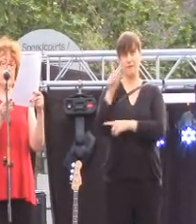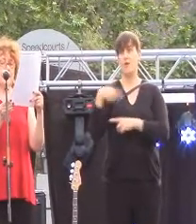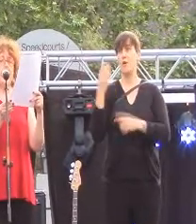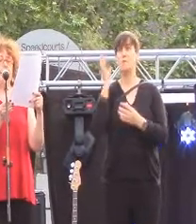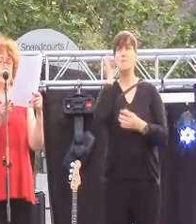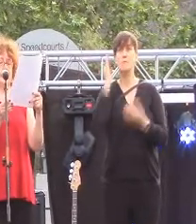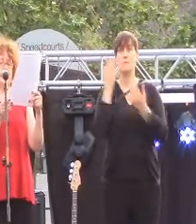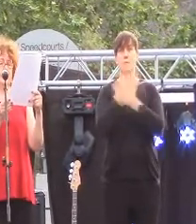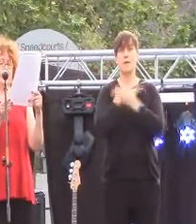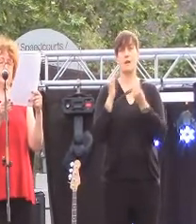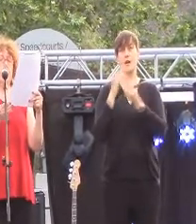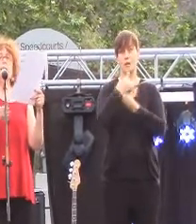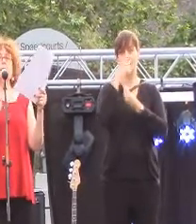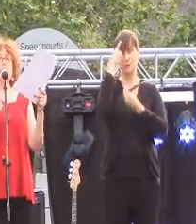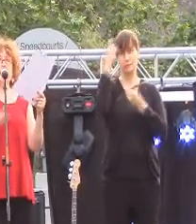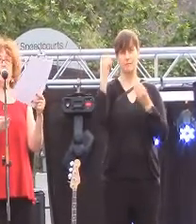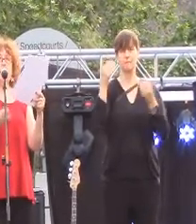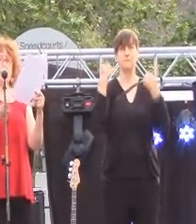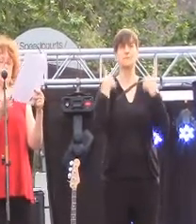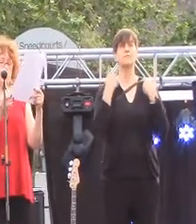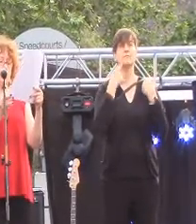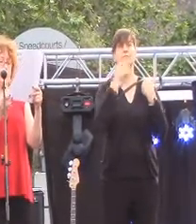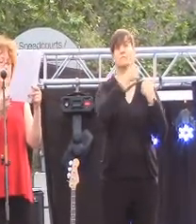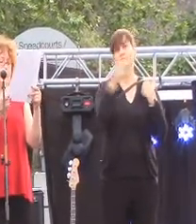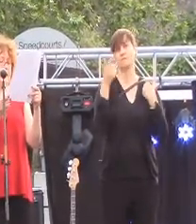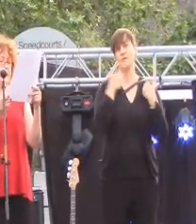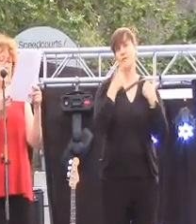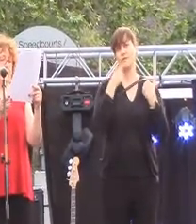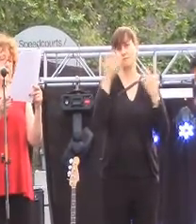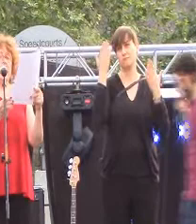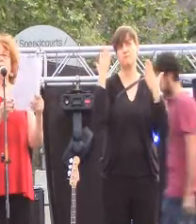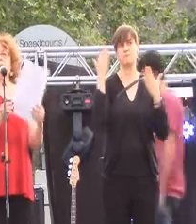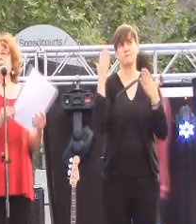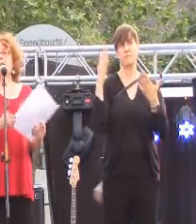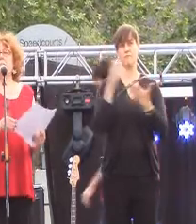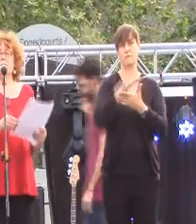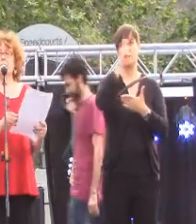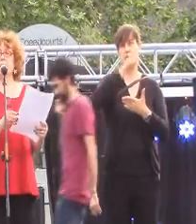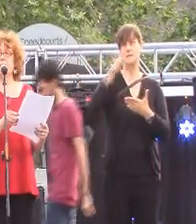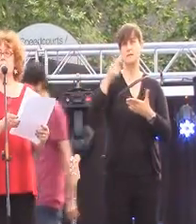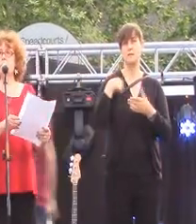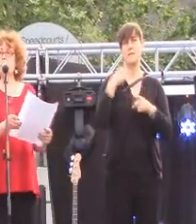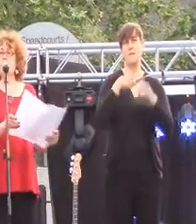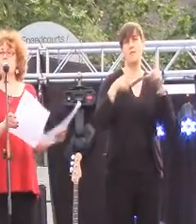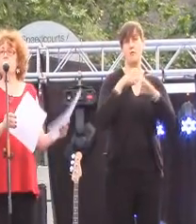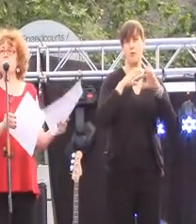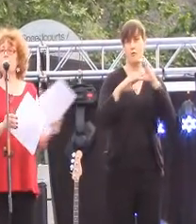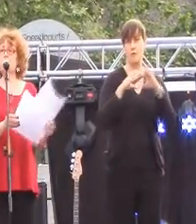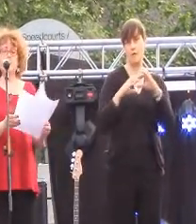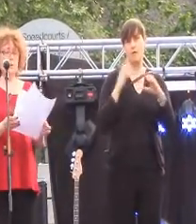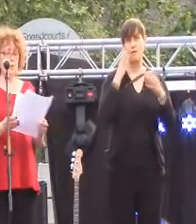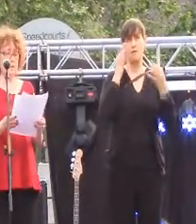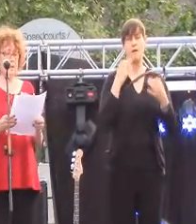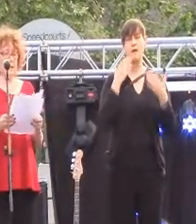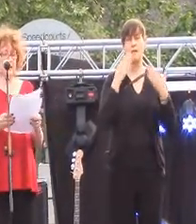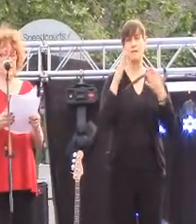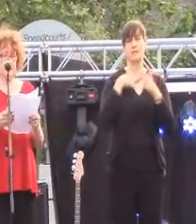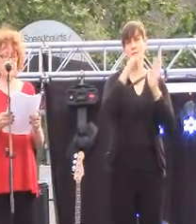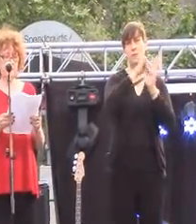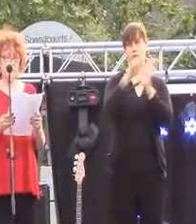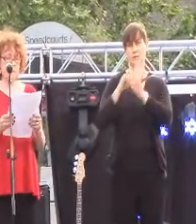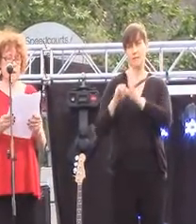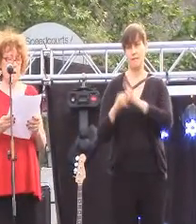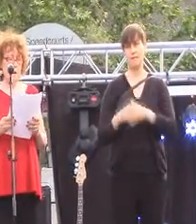Rosa Ureña a editar. Des d'aquí, un homenatge als mitjans de comunicació de